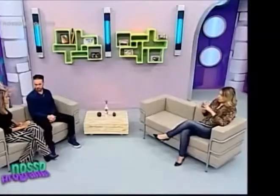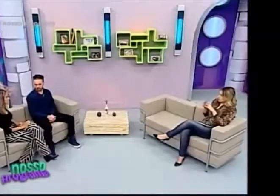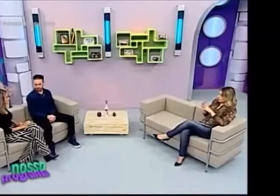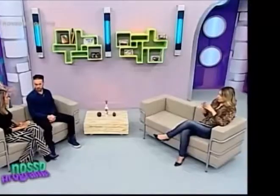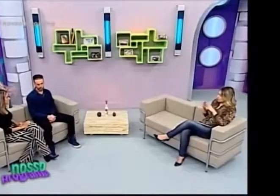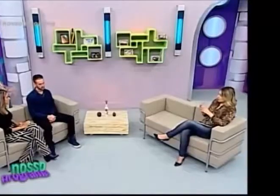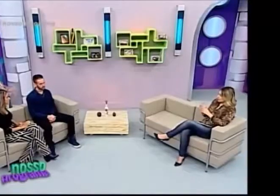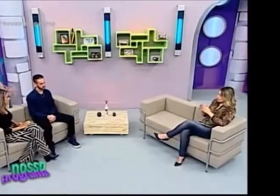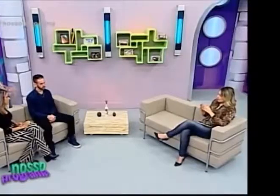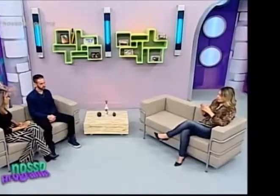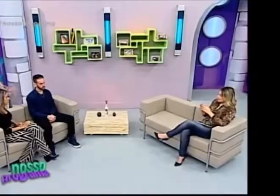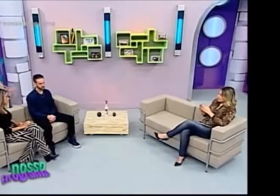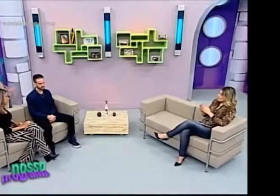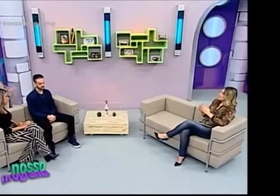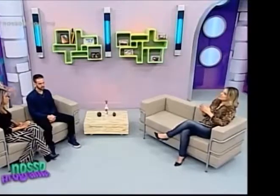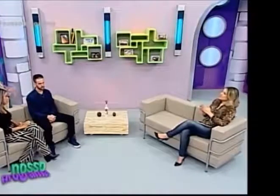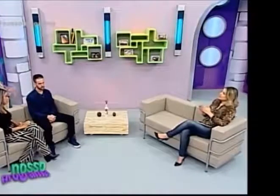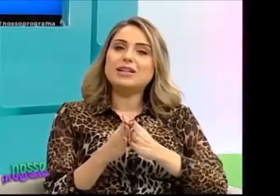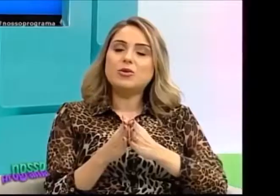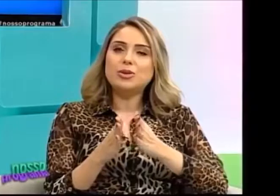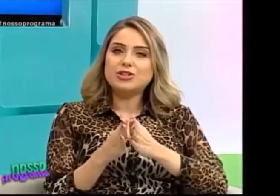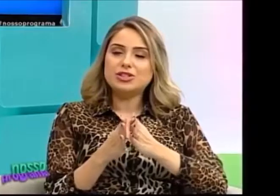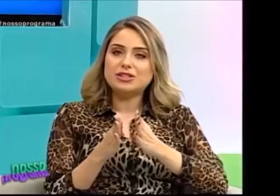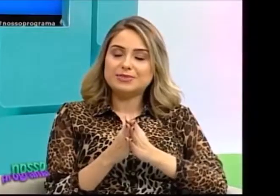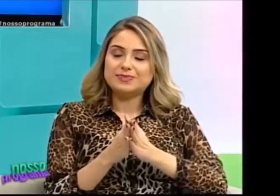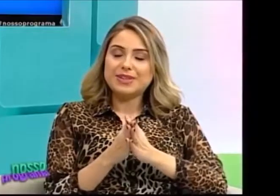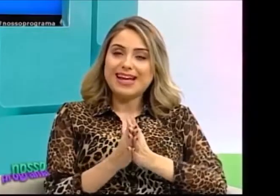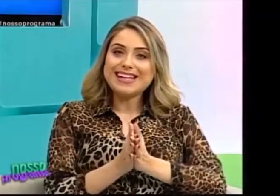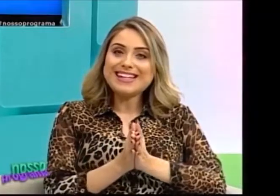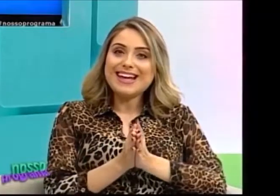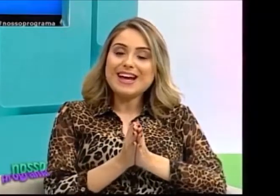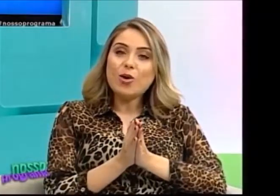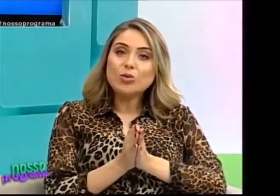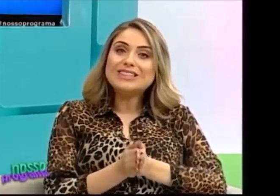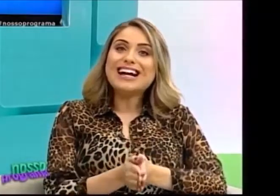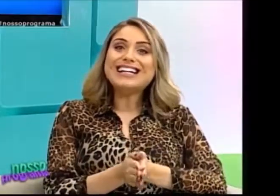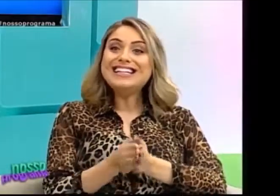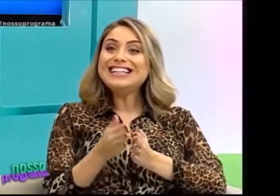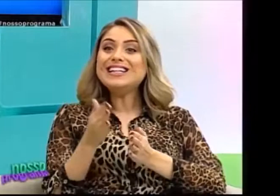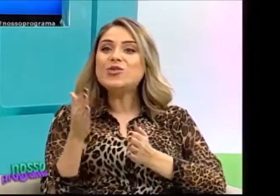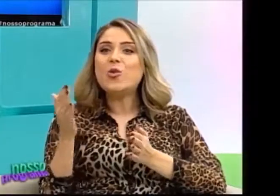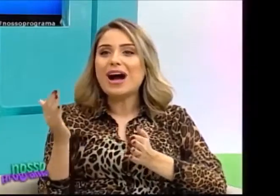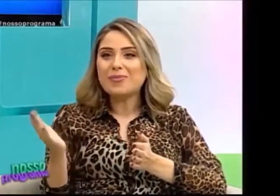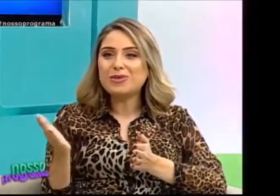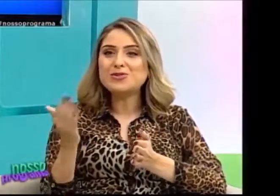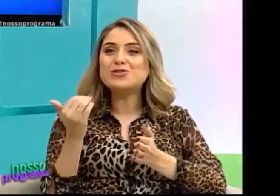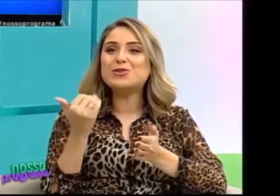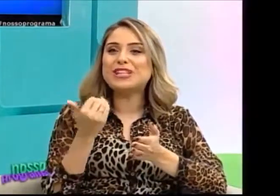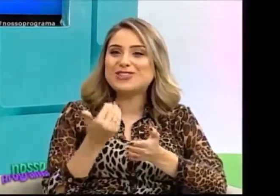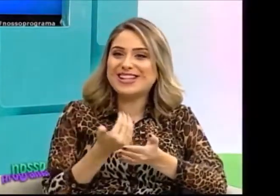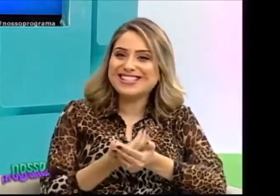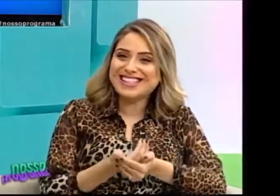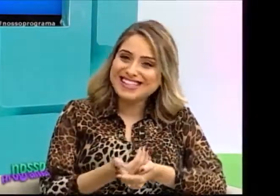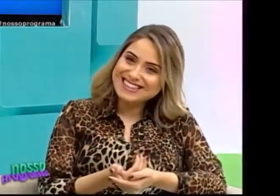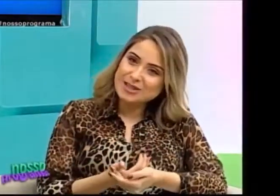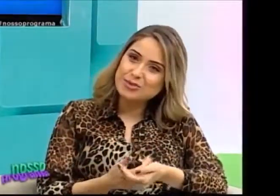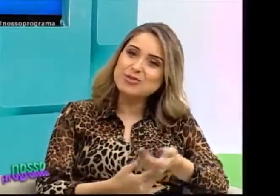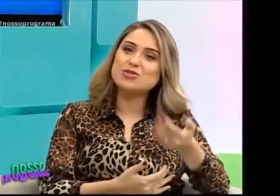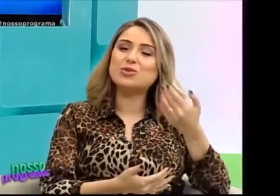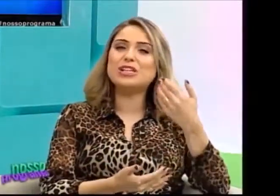coisa que eu acho que tem que ficar bem estabelecida e bem compreendida é que é outra língua. Por isso a dificuldade na escrita, por isso a dificuldade